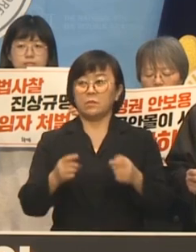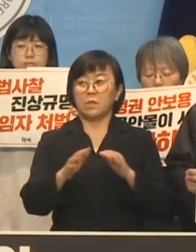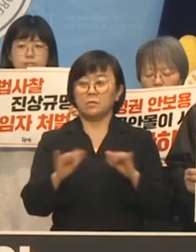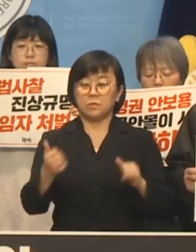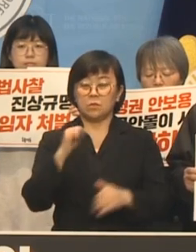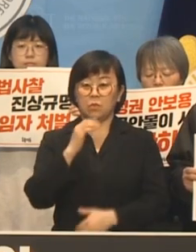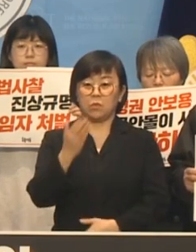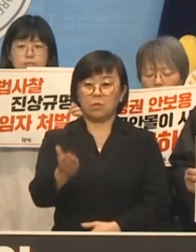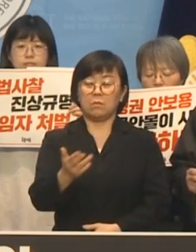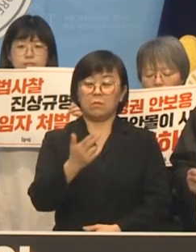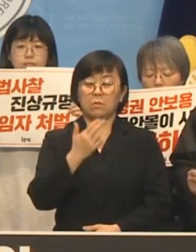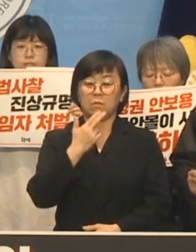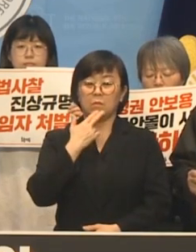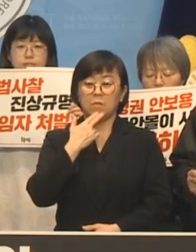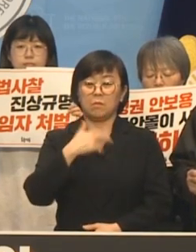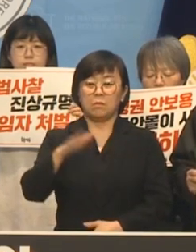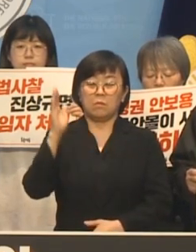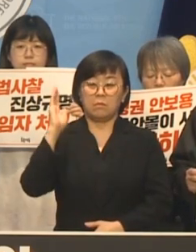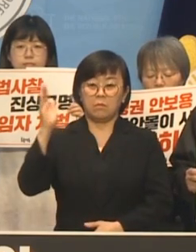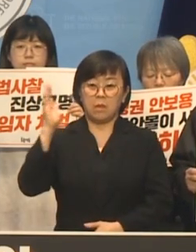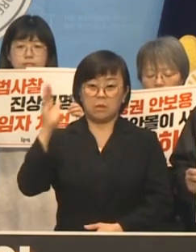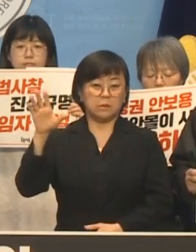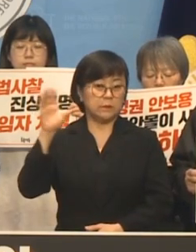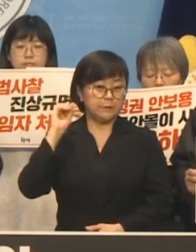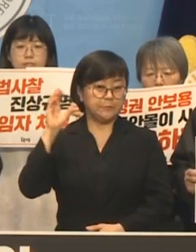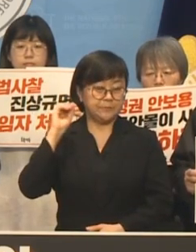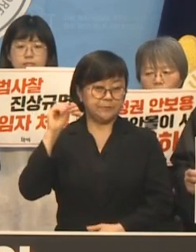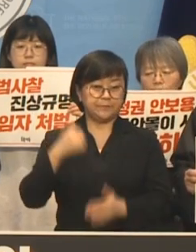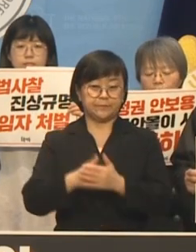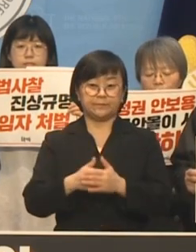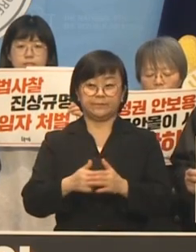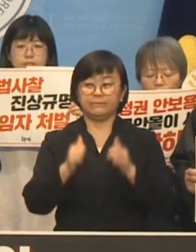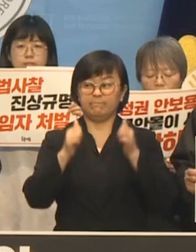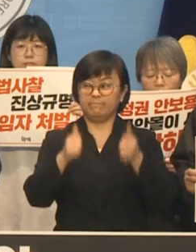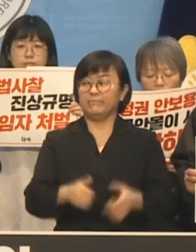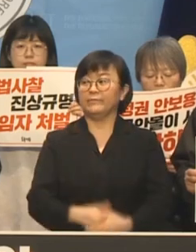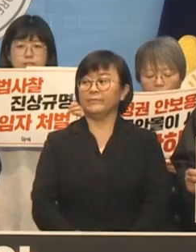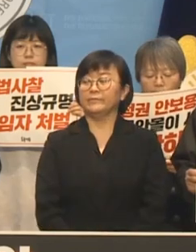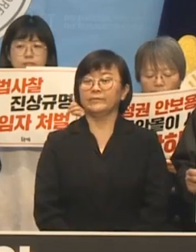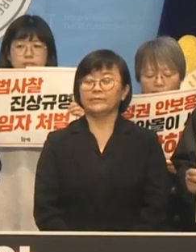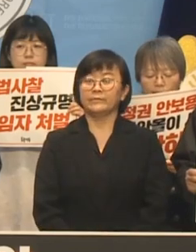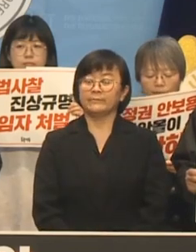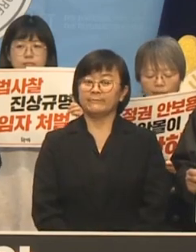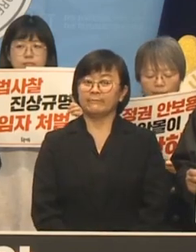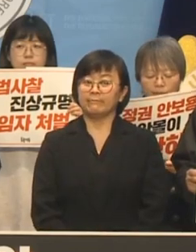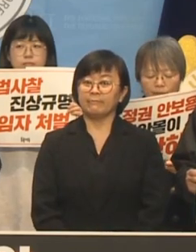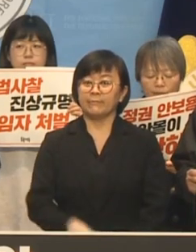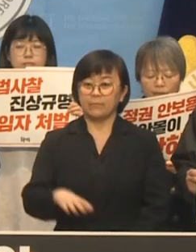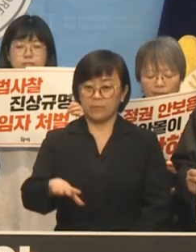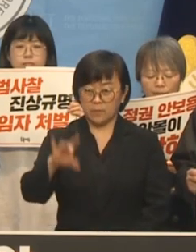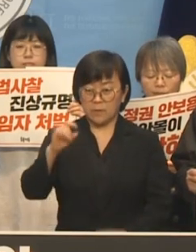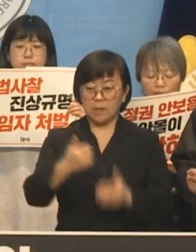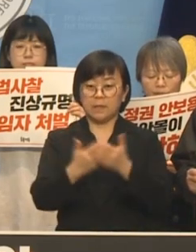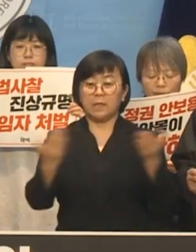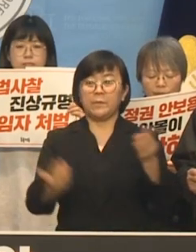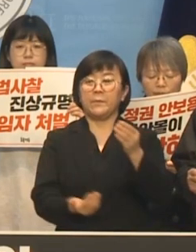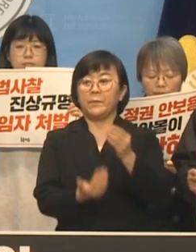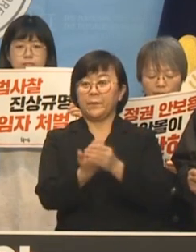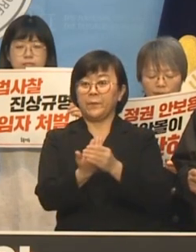소개는 안 드리시고요. 발언으로 들으시면서 인사 나누겠습니다. 우선 이 사건에